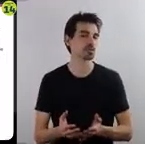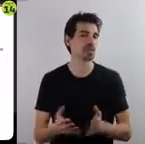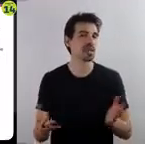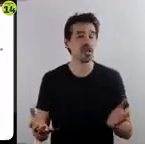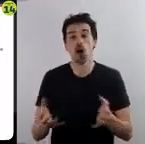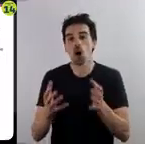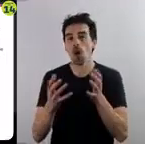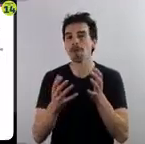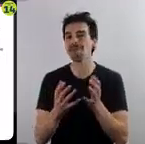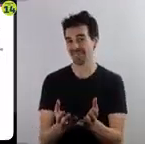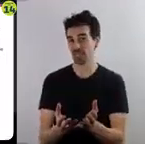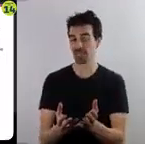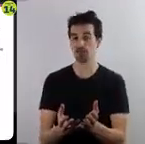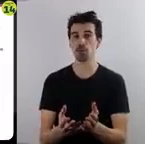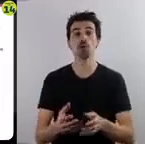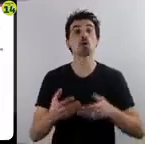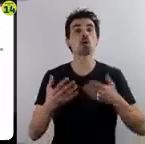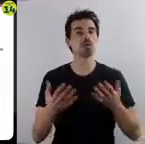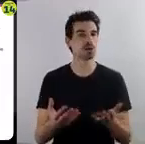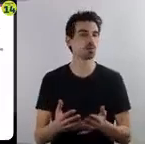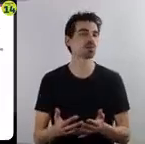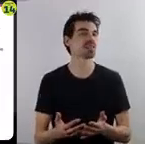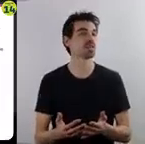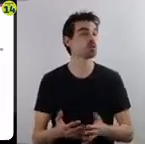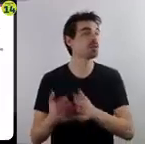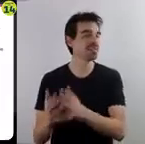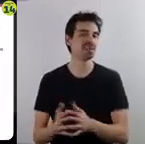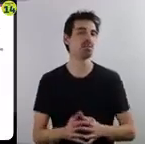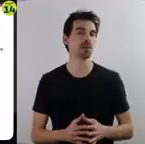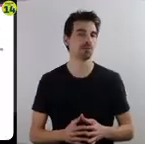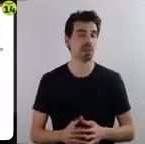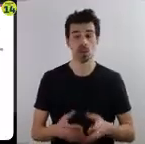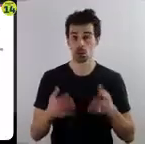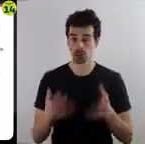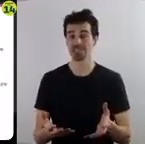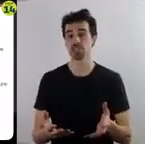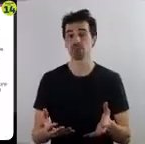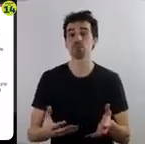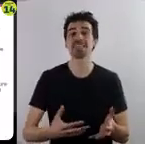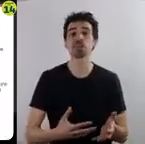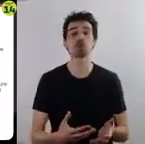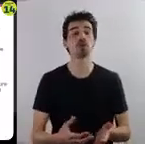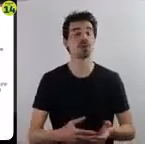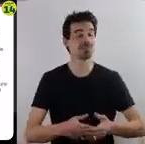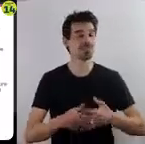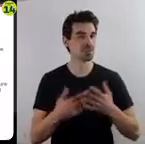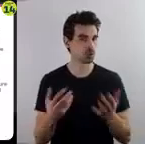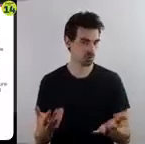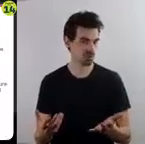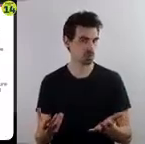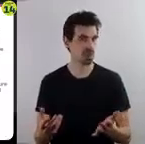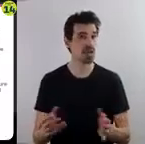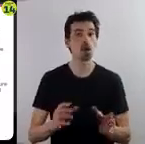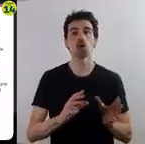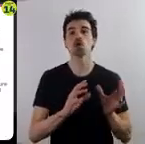récepteur sensoriel, eh bien, un message nerveux codé en potentiel d'action est élaboré. Ce message nerveux circule dans les